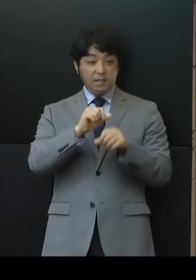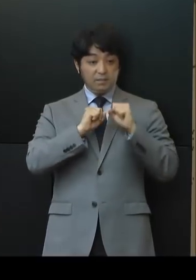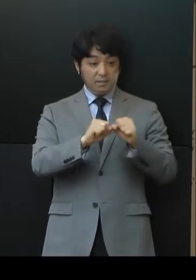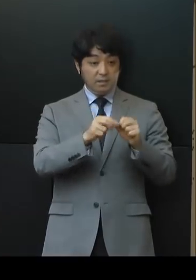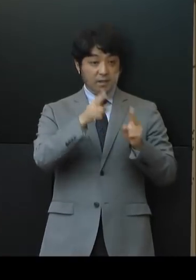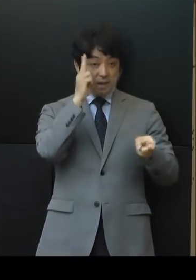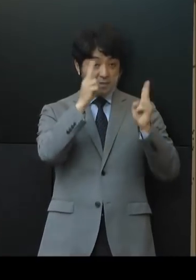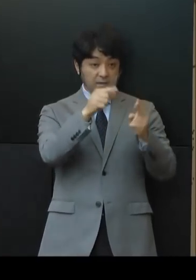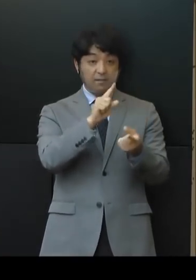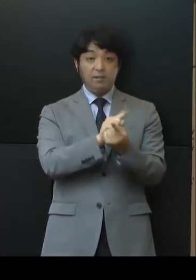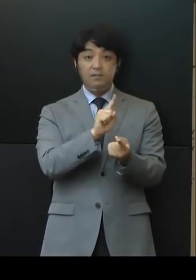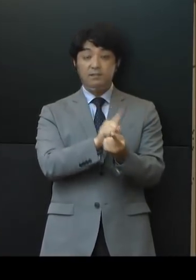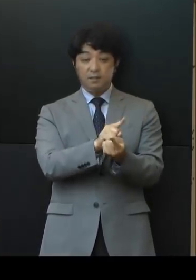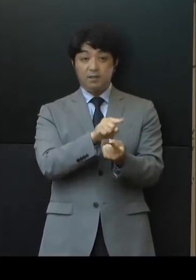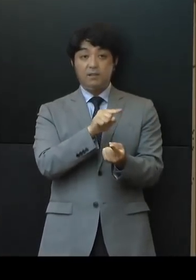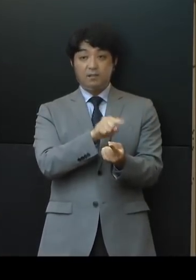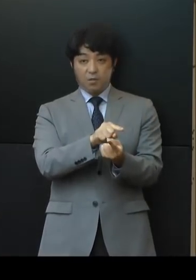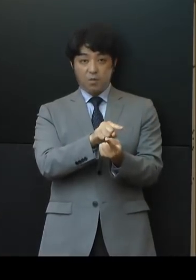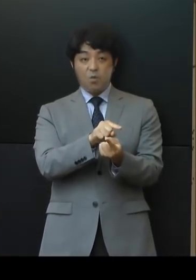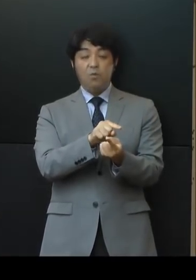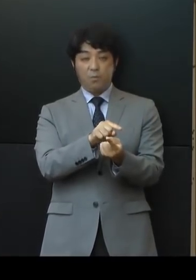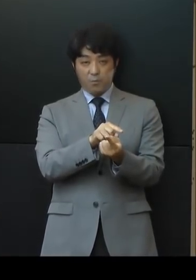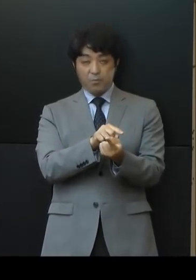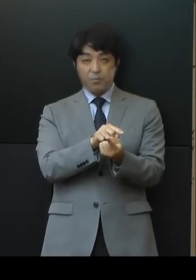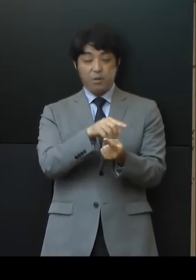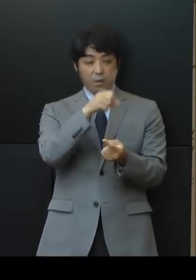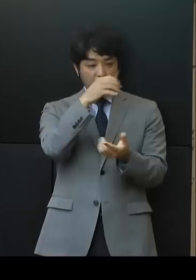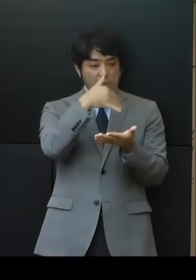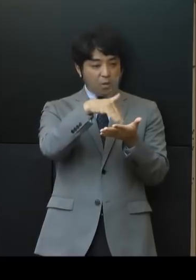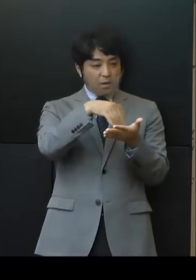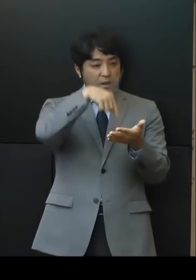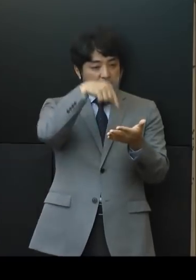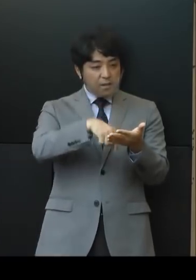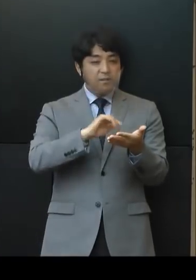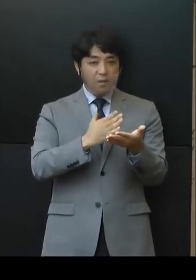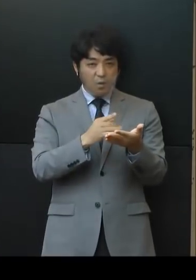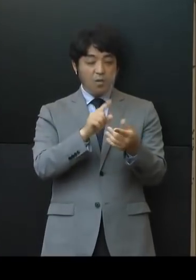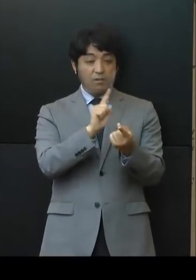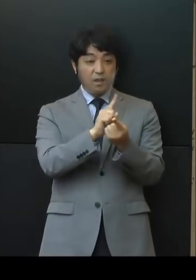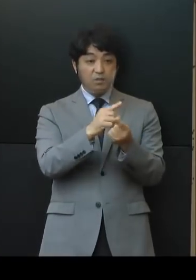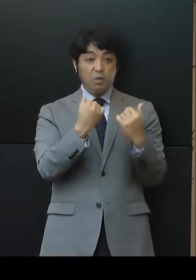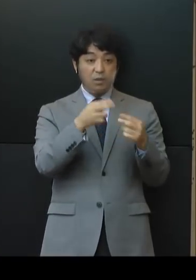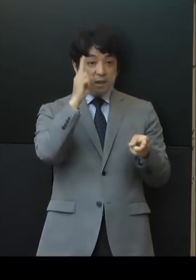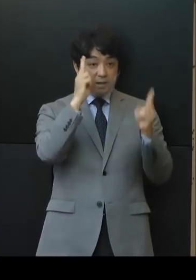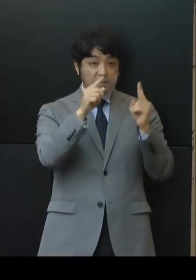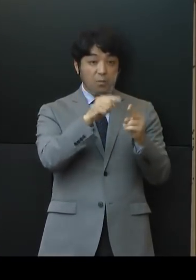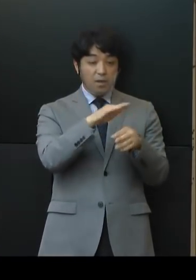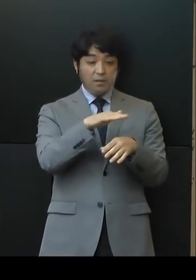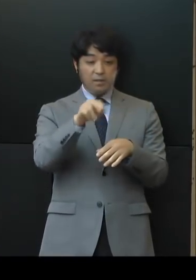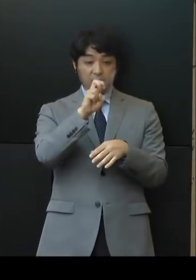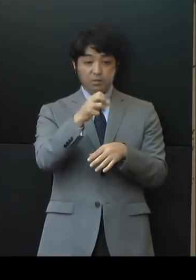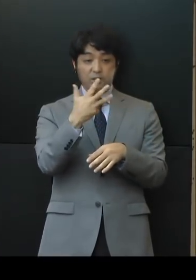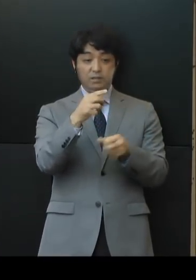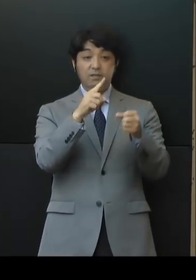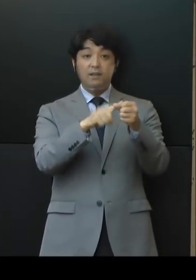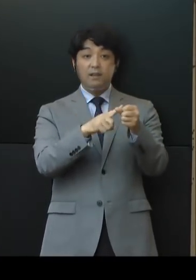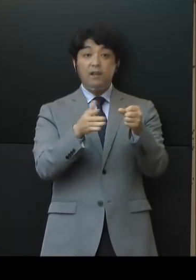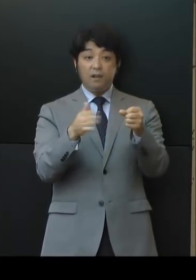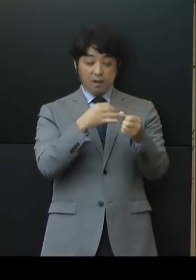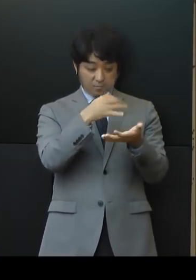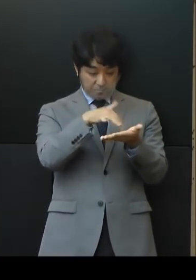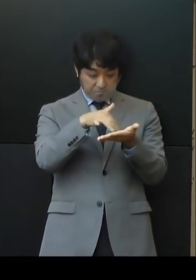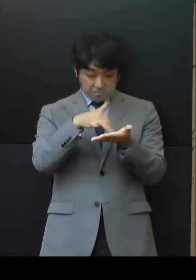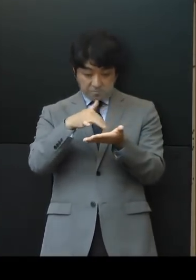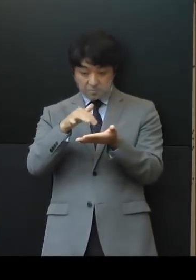等に対する予算の規模ですけれども、これも対象事業者数はこれも平成28年の経済変革等からいき